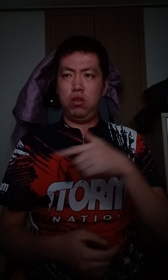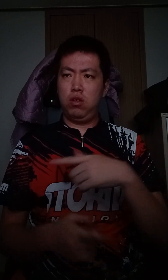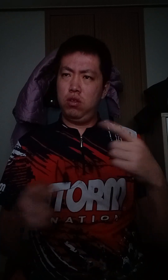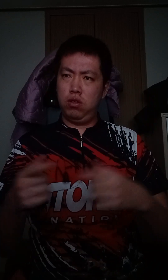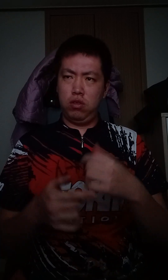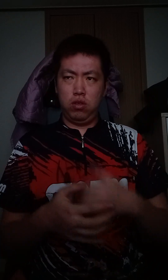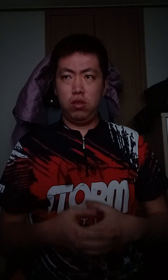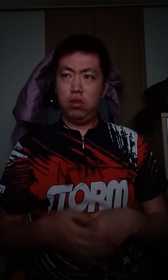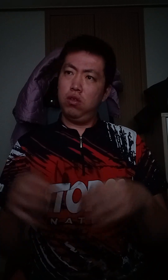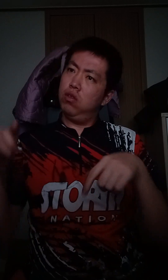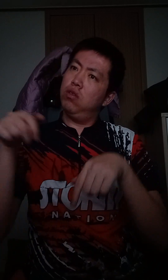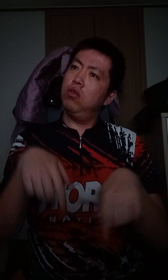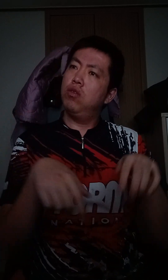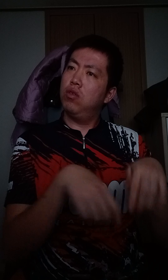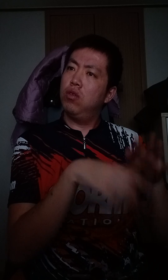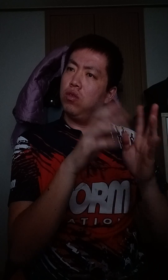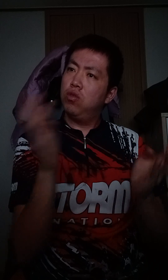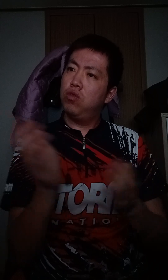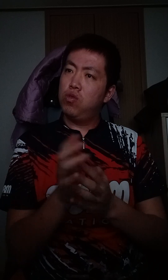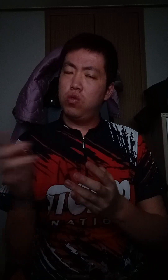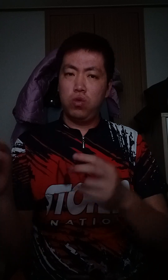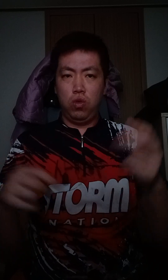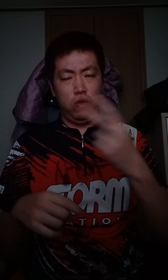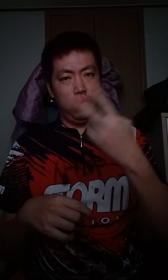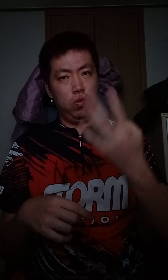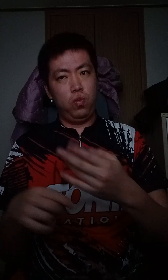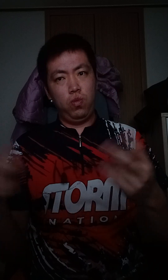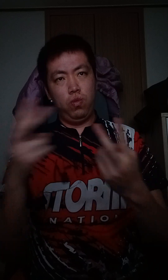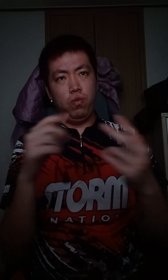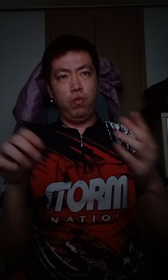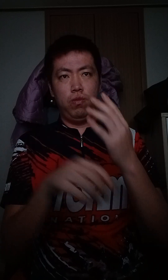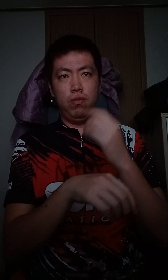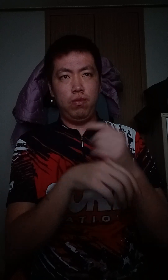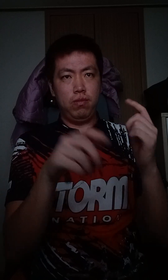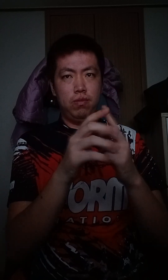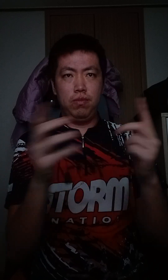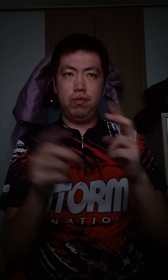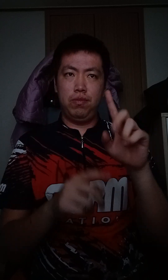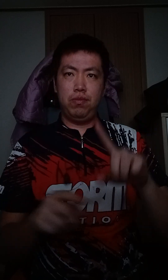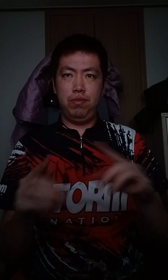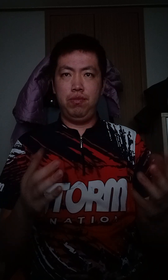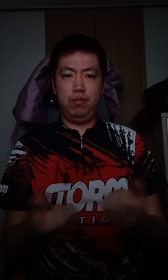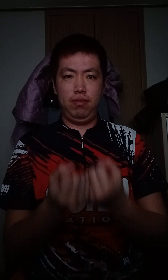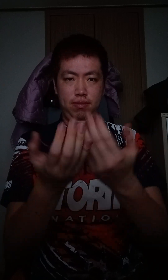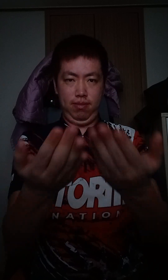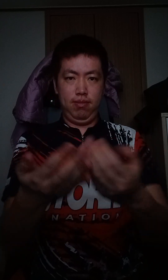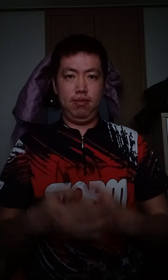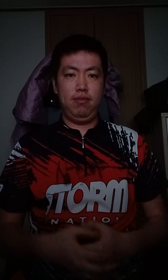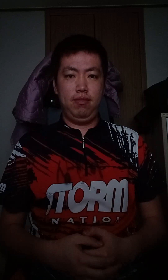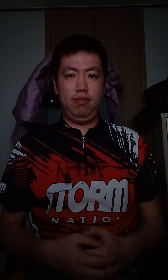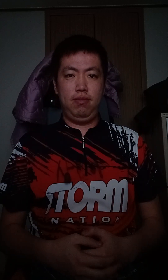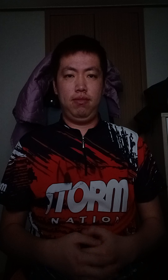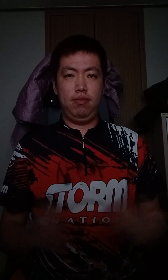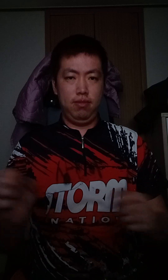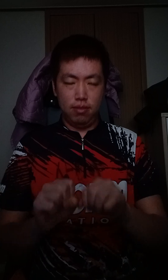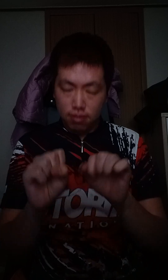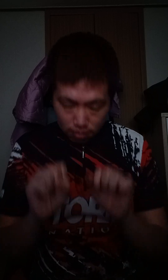비탈길 아래로 추락하면서 승객 22명이 다쳐 병원으로 옮겨졌습니다. 자세한 내용 취재기자 연결해 알아보겠습니다. 이상곤 기자, 사고